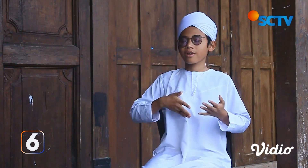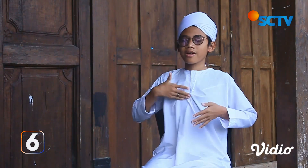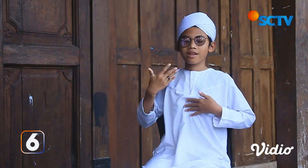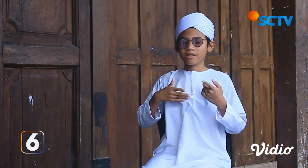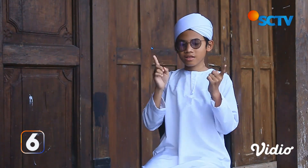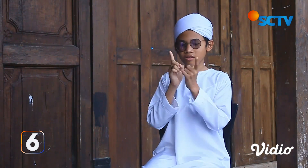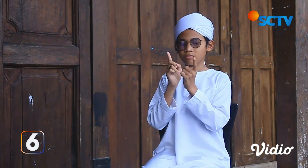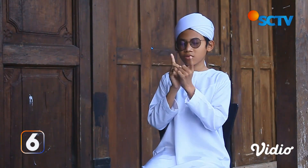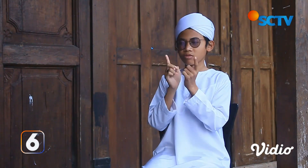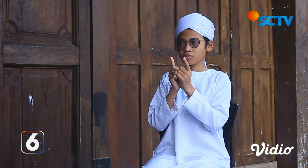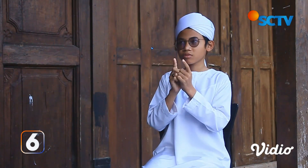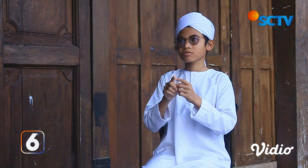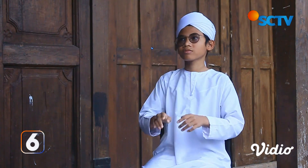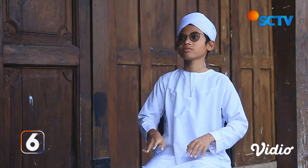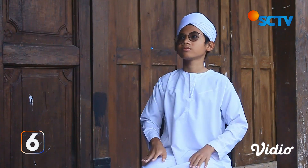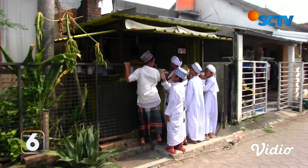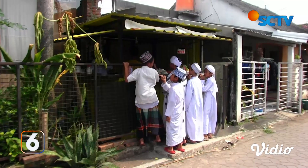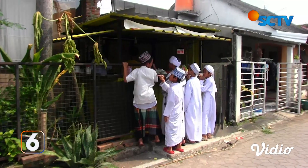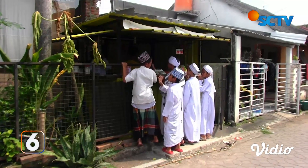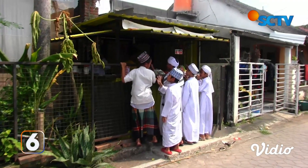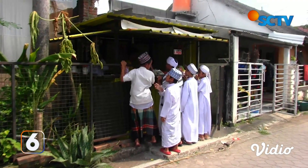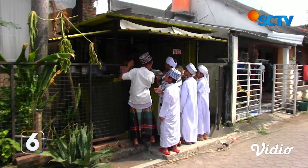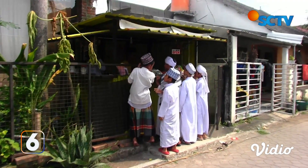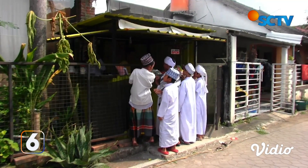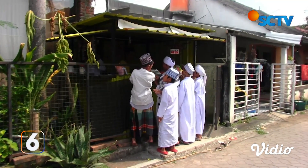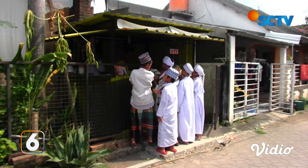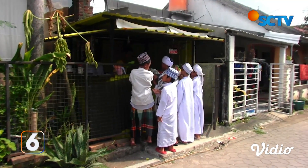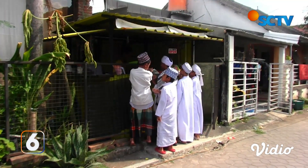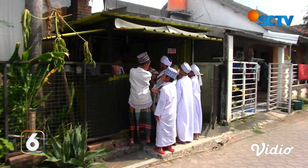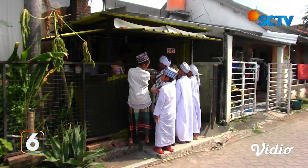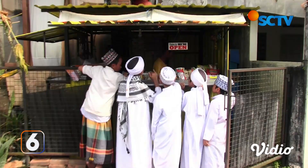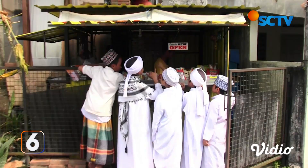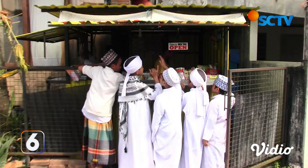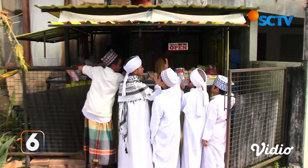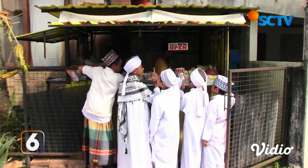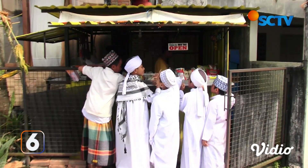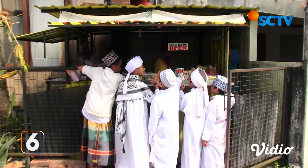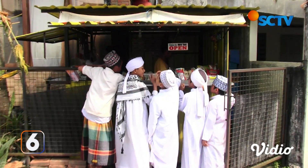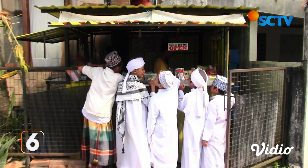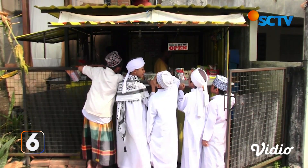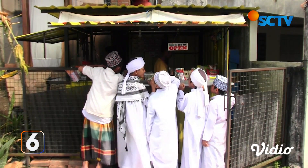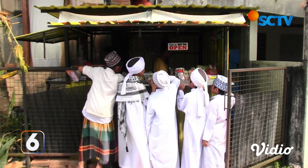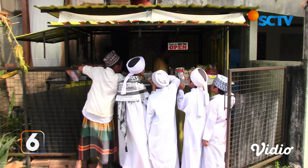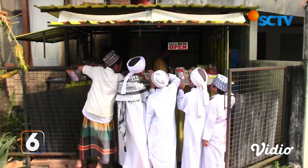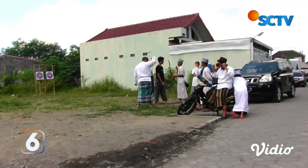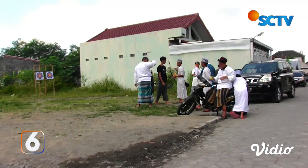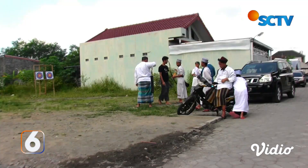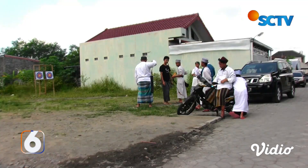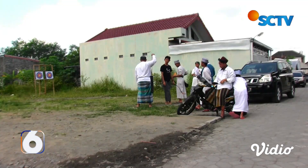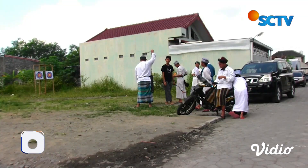kenal-kenal teman-teman tuli. Saya mau jadi ustad untuk mengajar anak-anak.